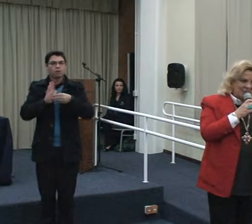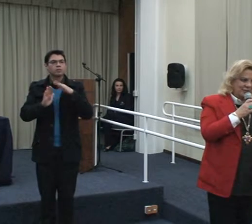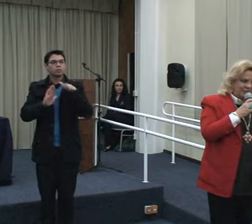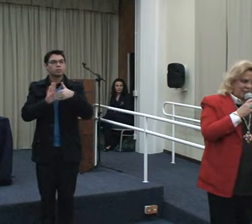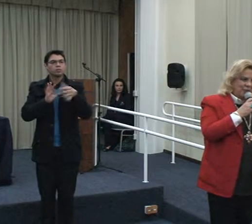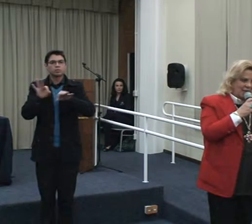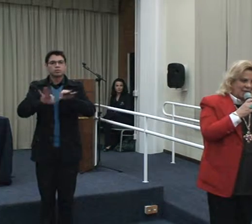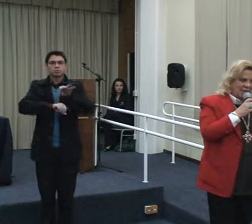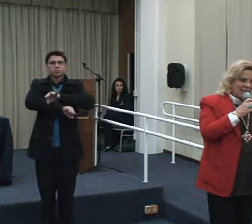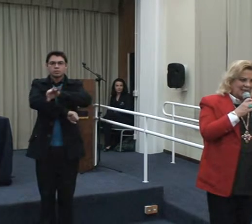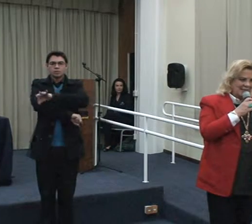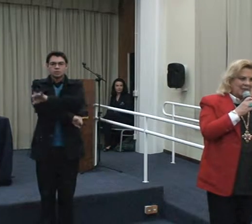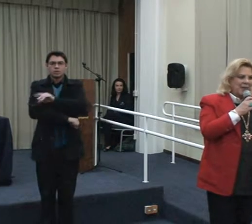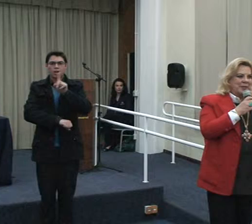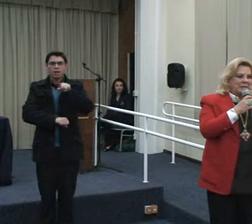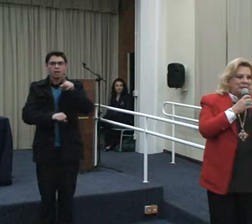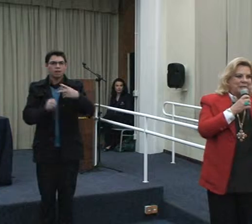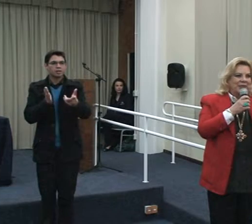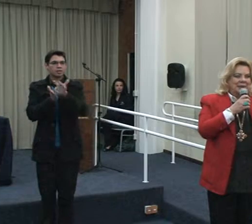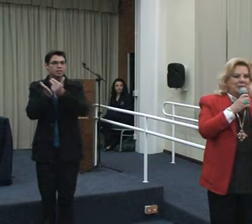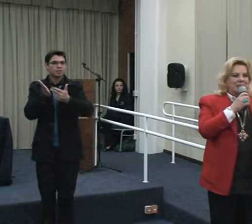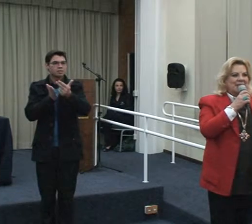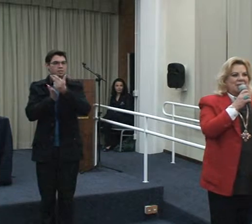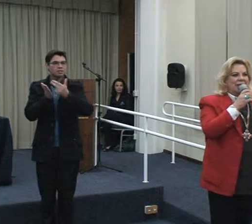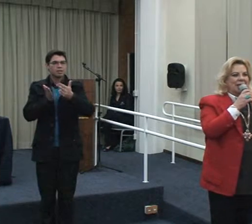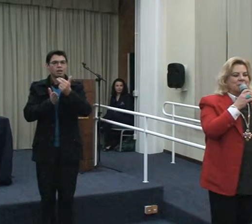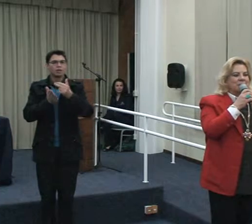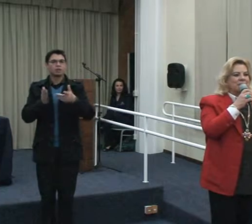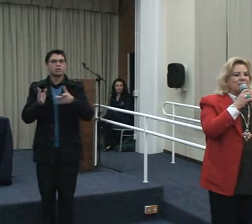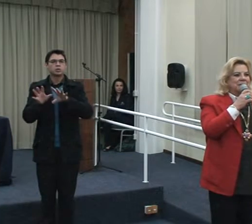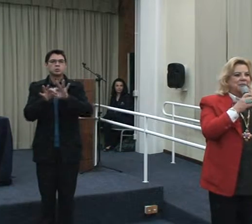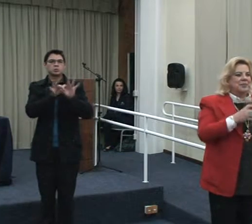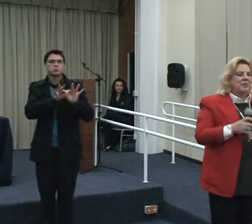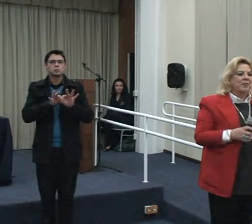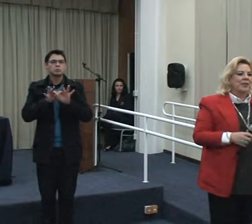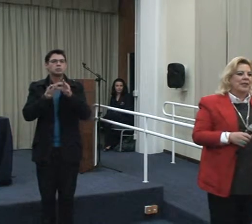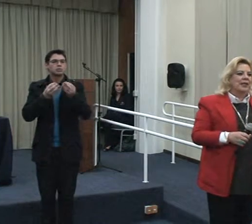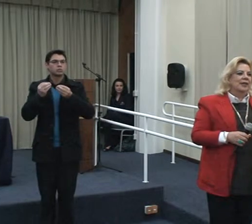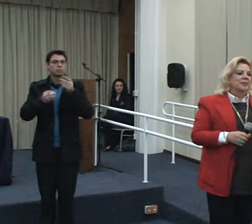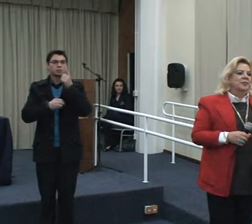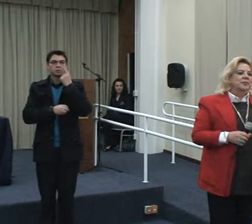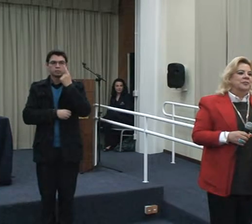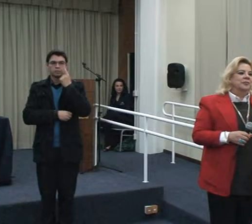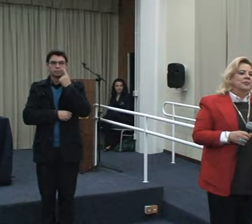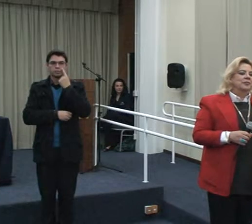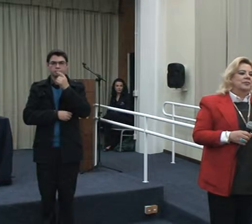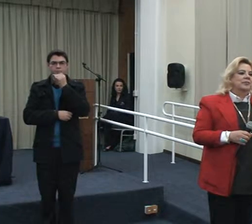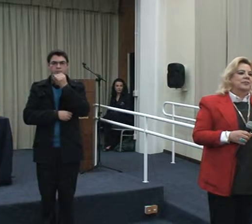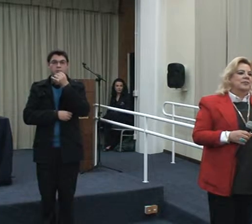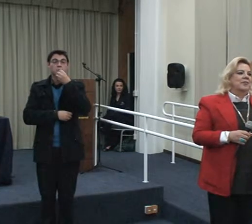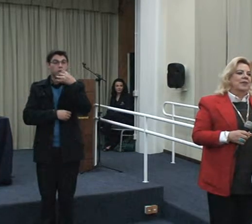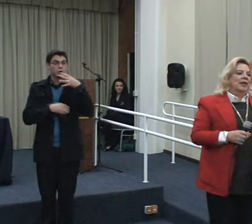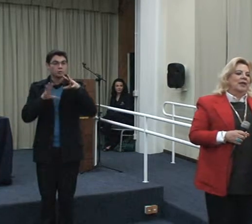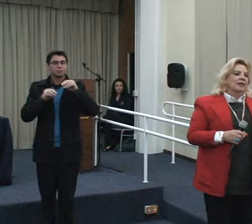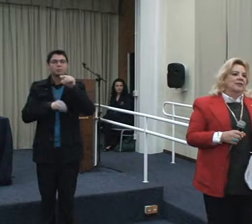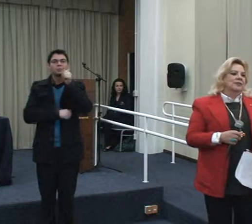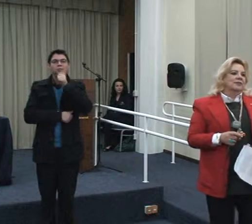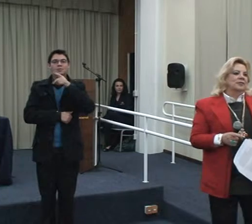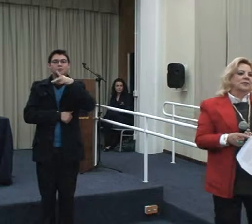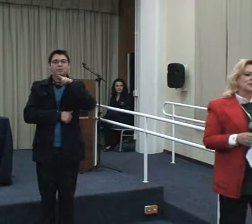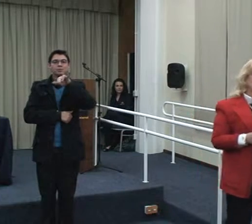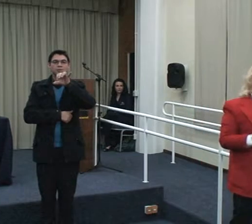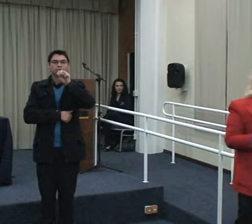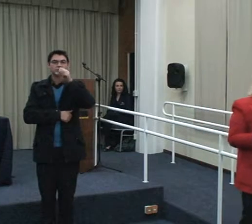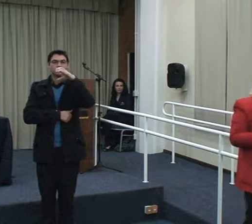é isso? Falei corretamente? Passe para ela, por favor. Boa noite. Na verdade,